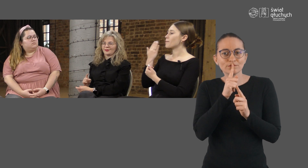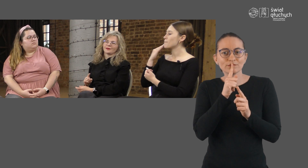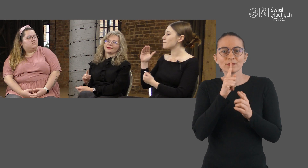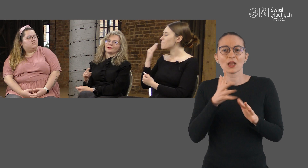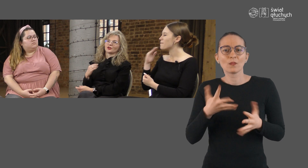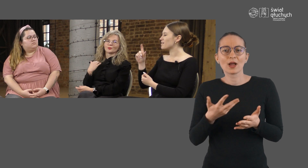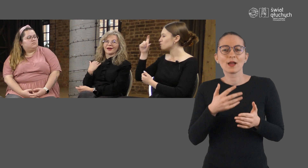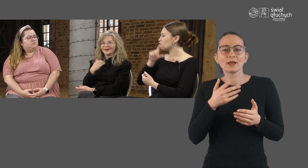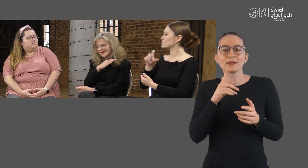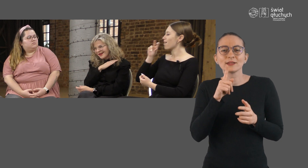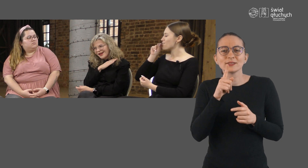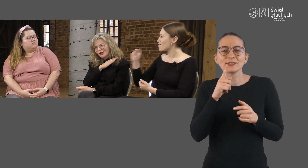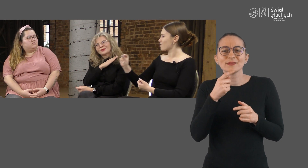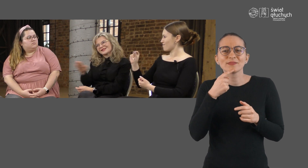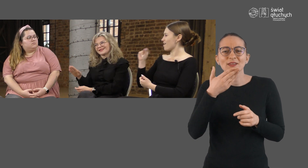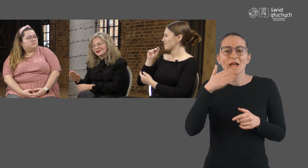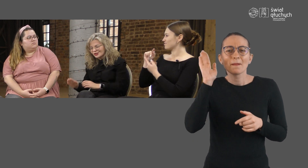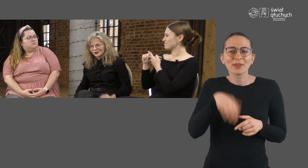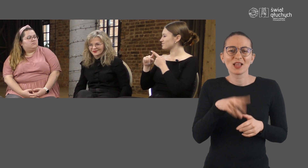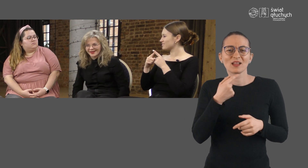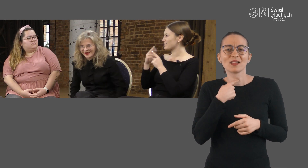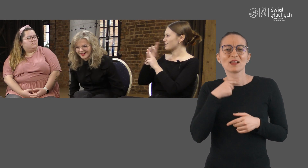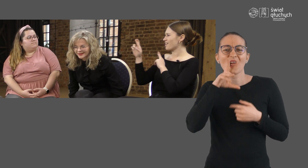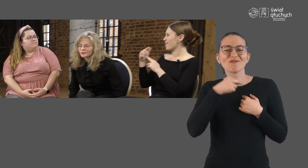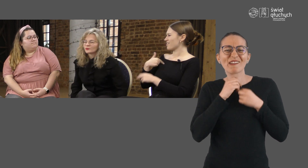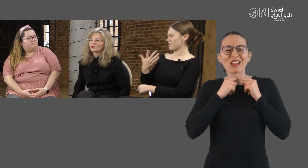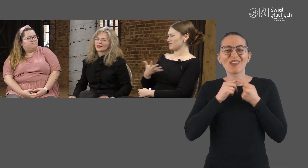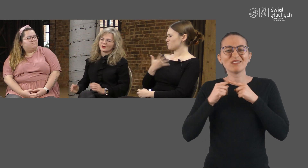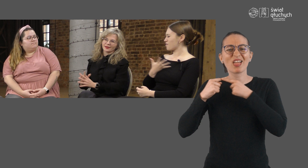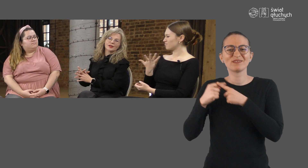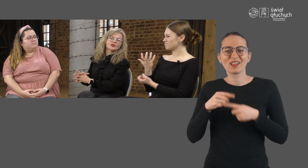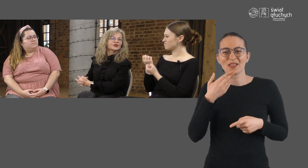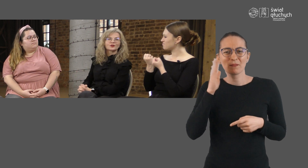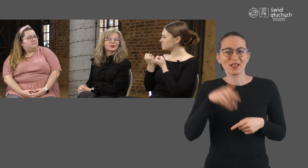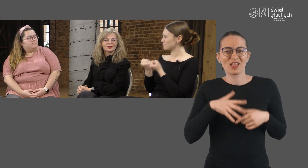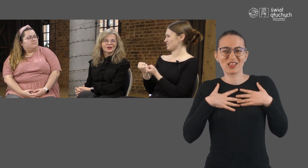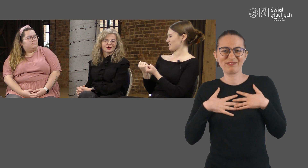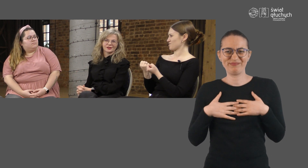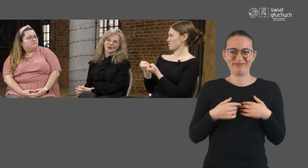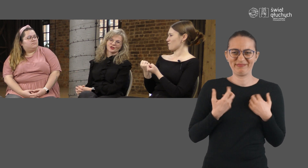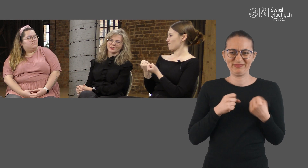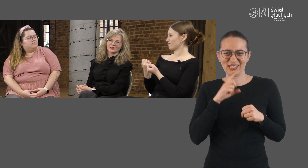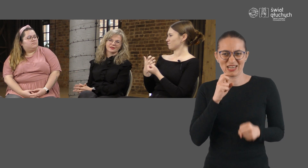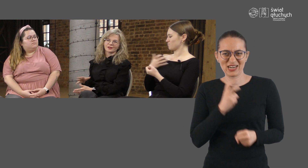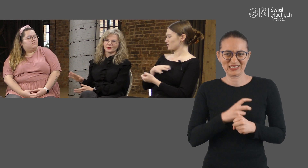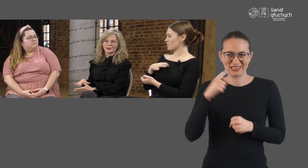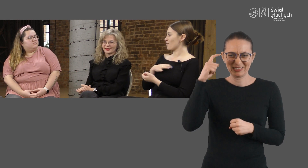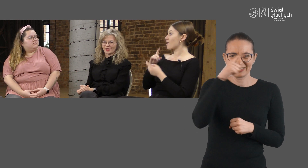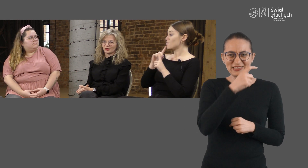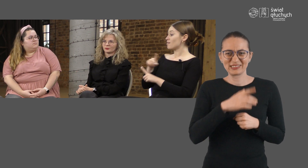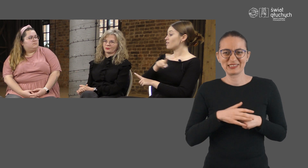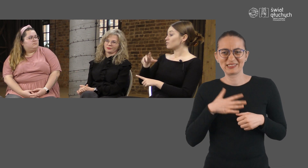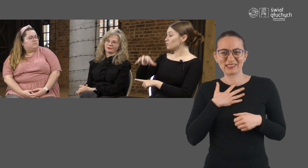dykcję. I to mnie ścięło na wiele lat, a najlepsze jest to, że moi koledzy i koleżanki z klasy